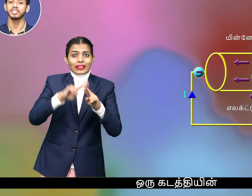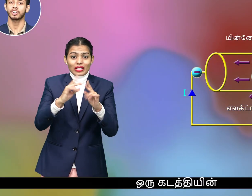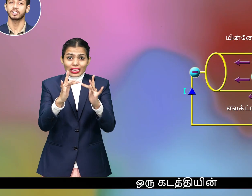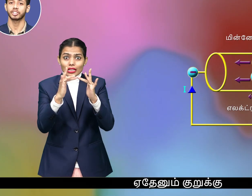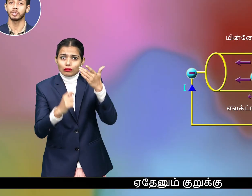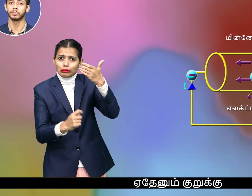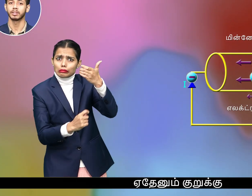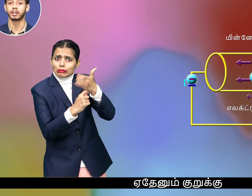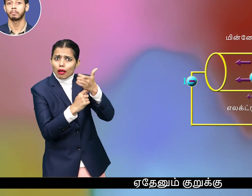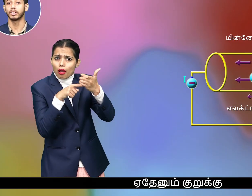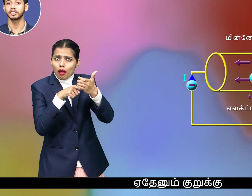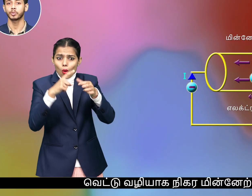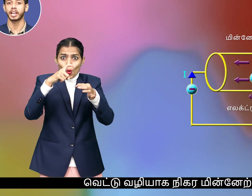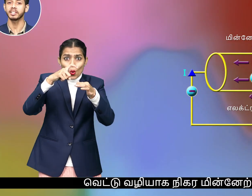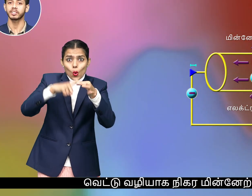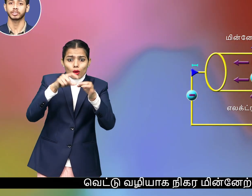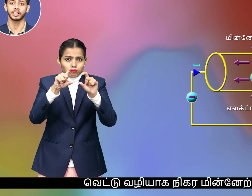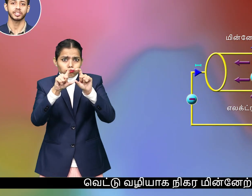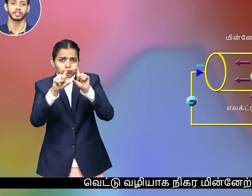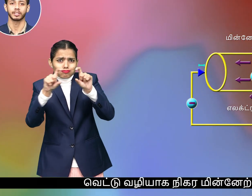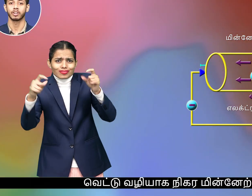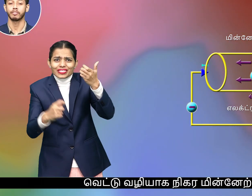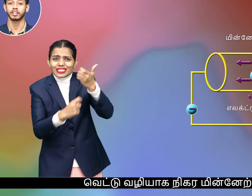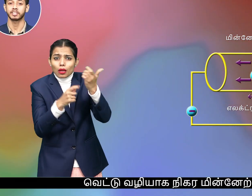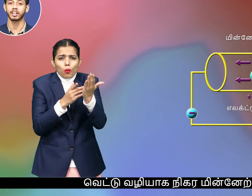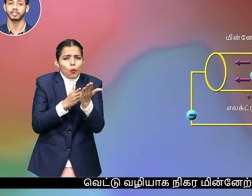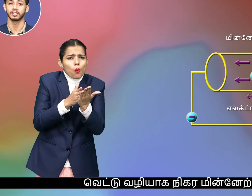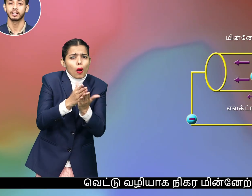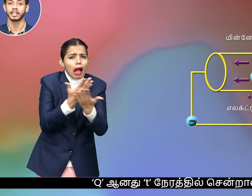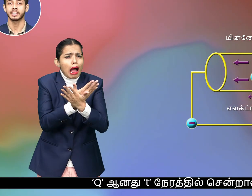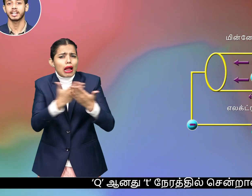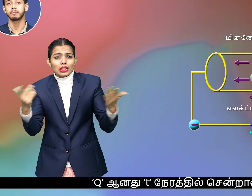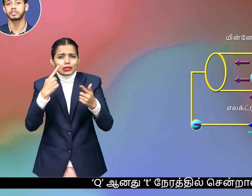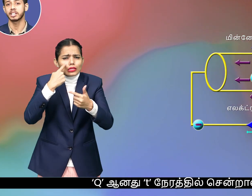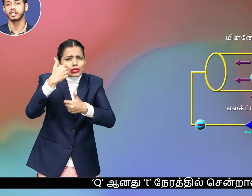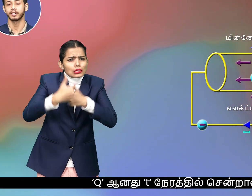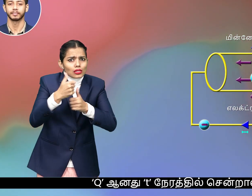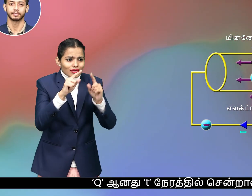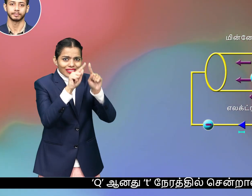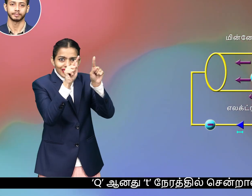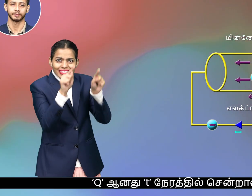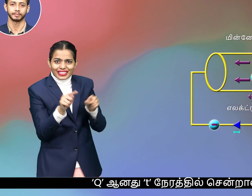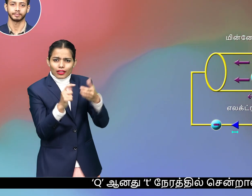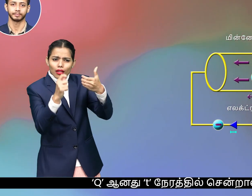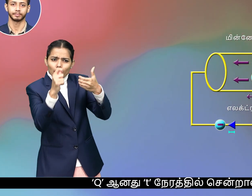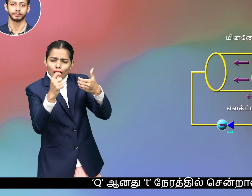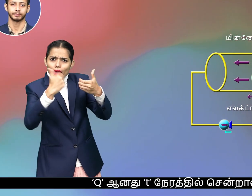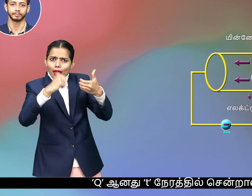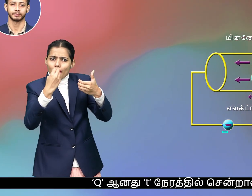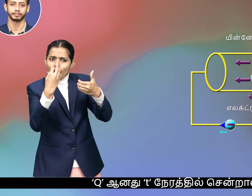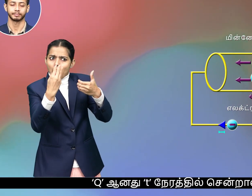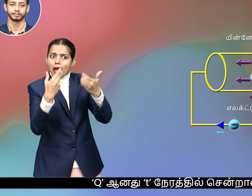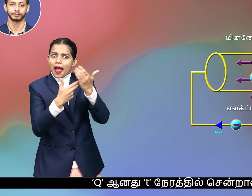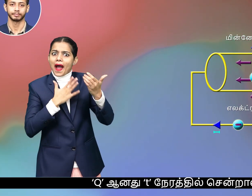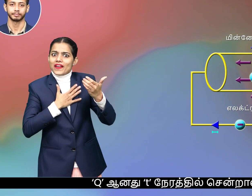ஒரு கடத்தியின் ஏதேனும் குறுக்குவெட்டு வழியாக நிகர மின்னேற்றம் Q ஆனது t